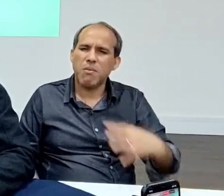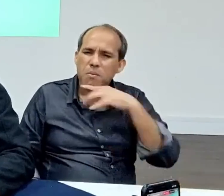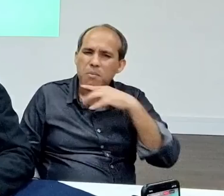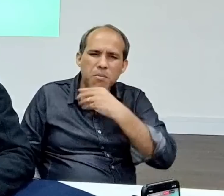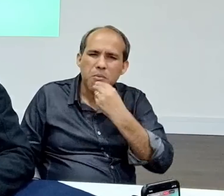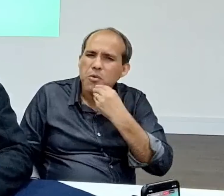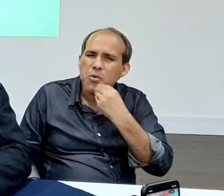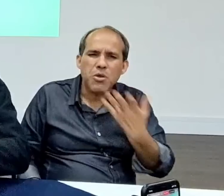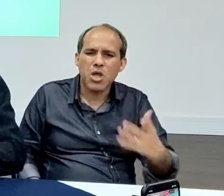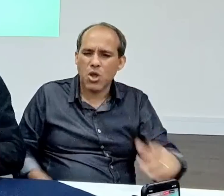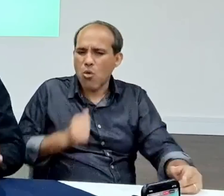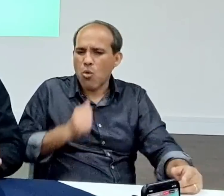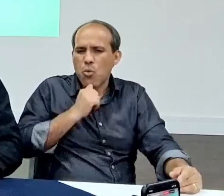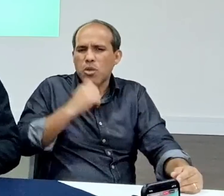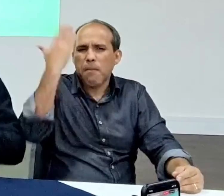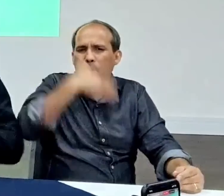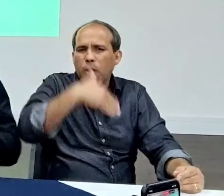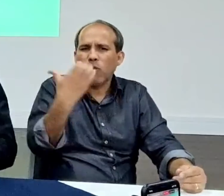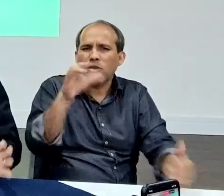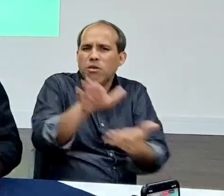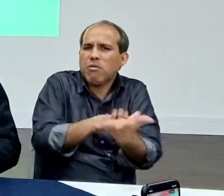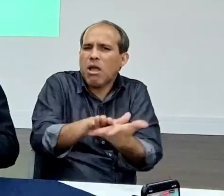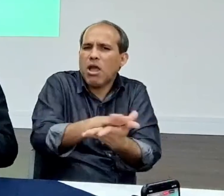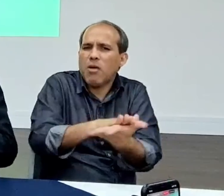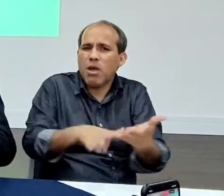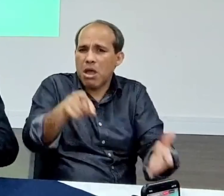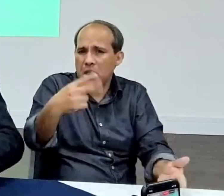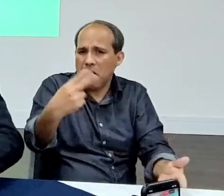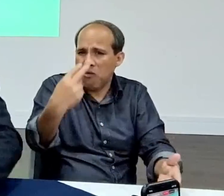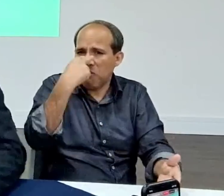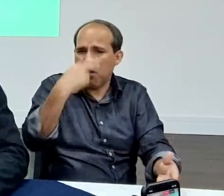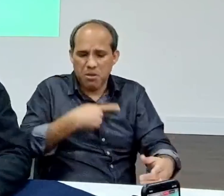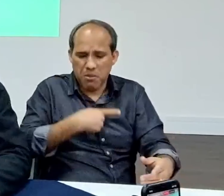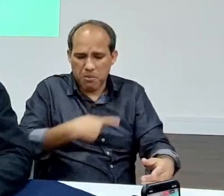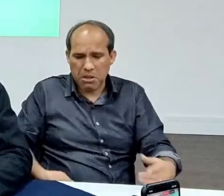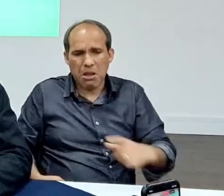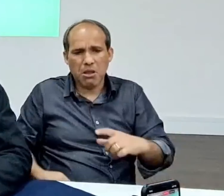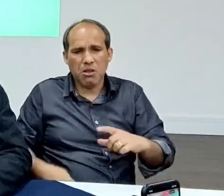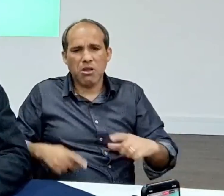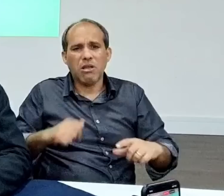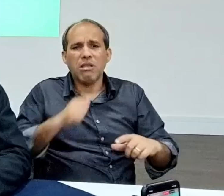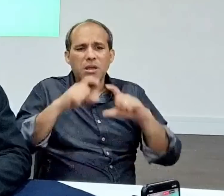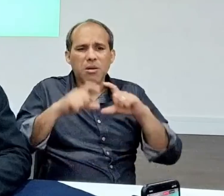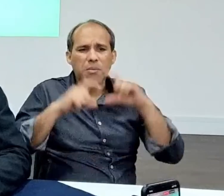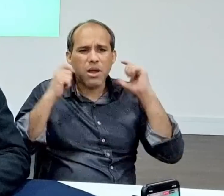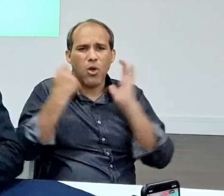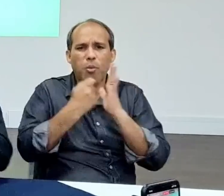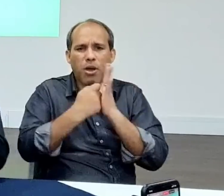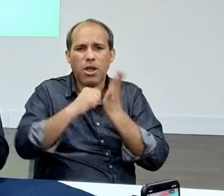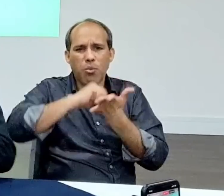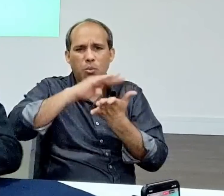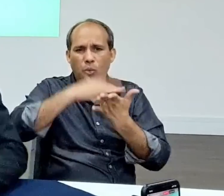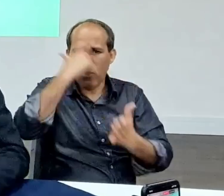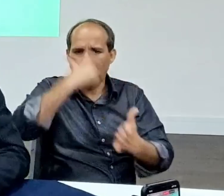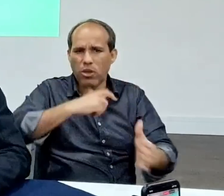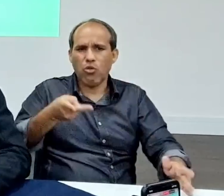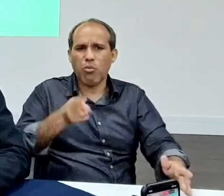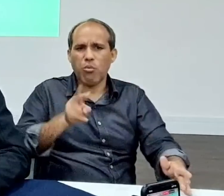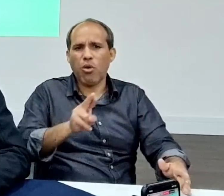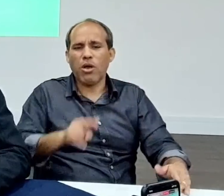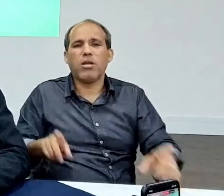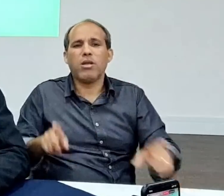nenhuma sobre a máscara. Ele resolveu a instância, o presidente alguém vê na rua, R$ 2.000 de multa o presidente. Várias outras